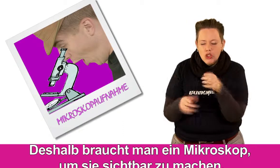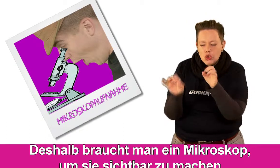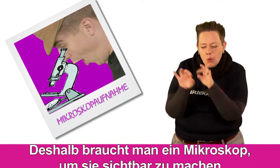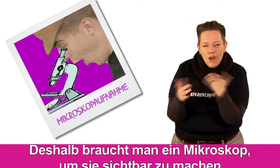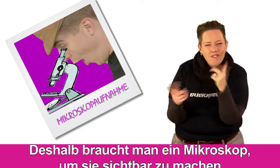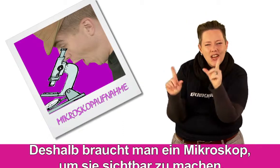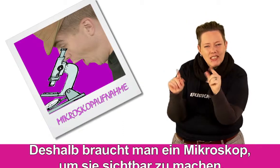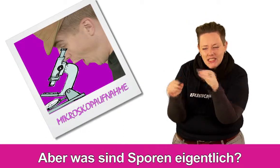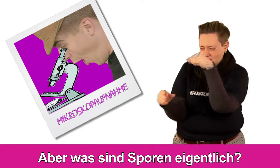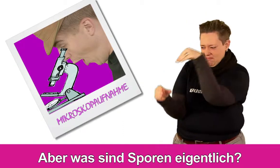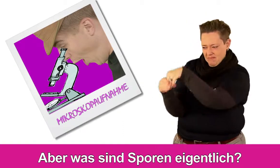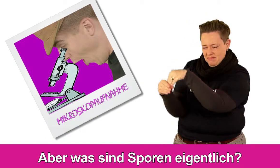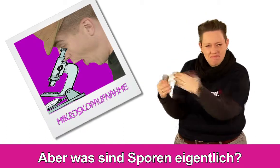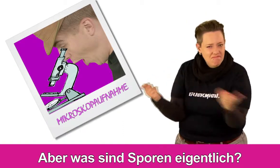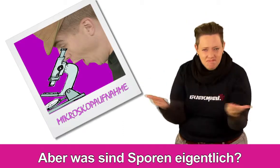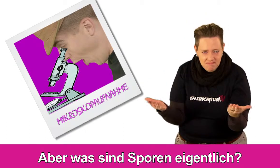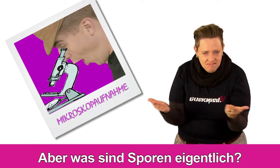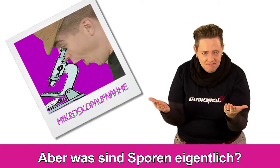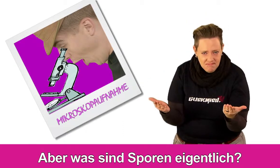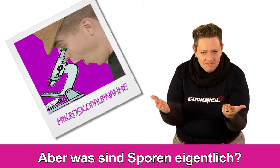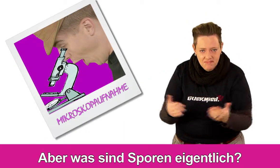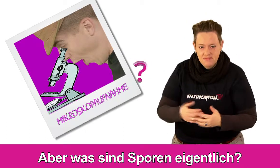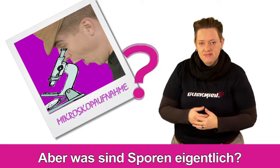machen. Aber was sind Sporen eigentlich?